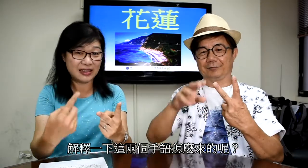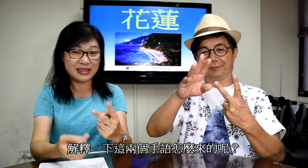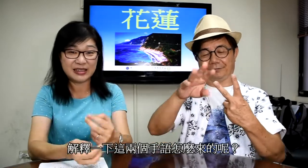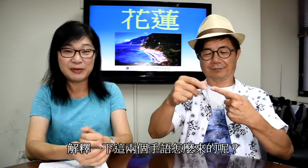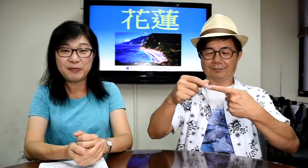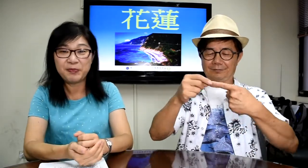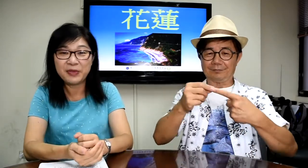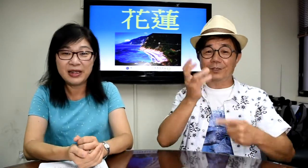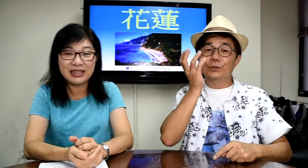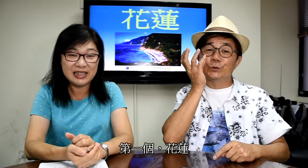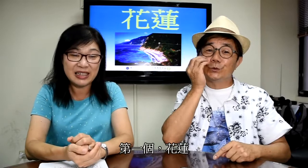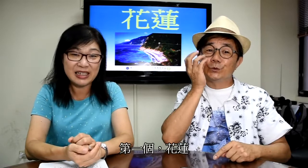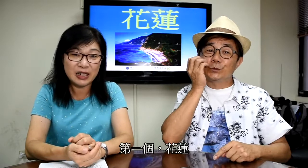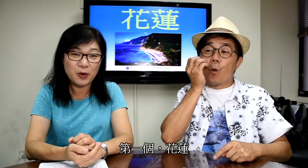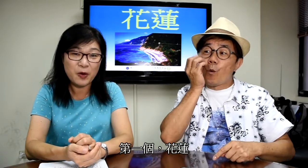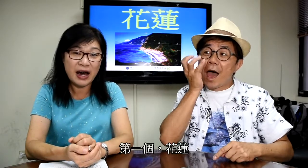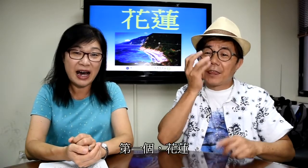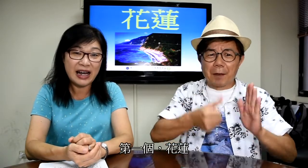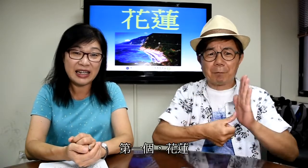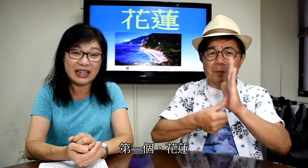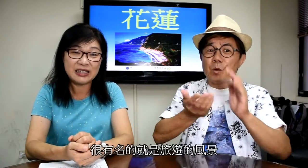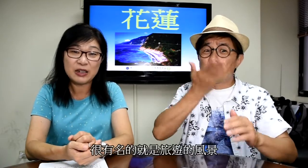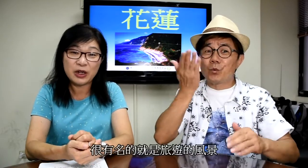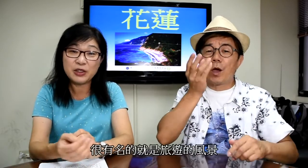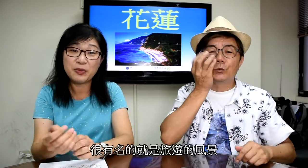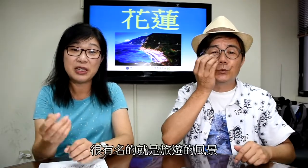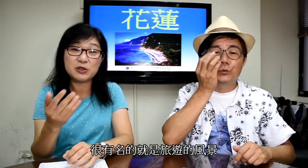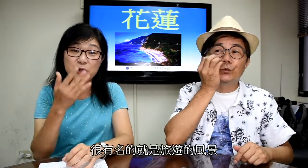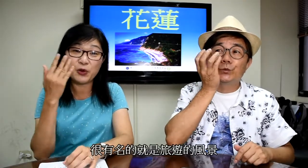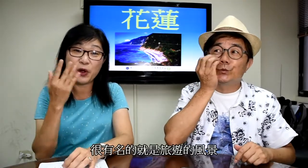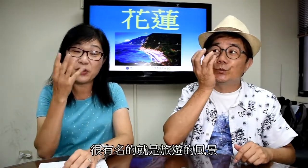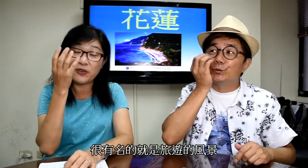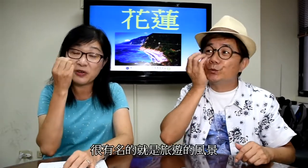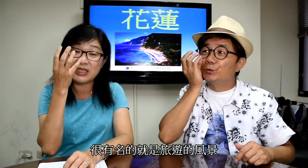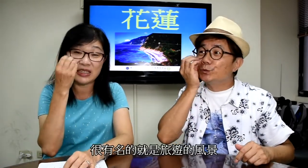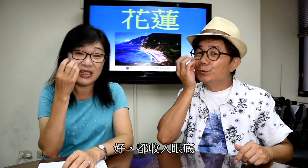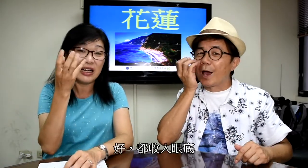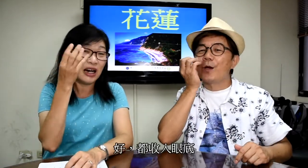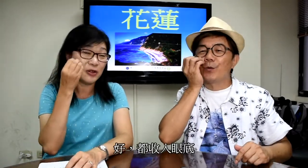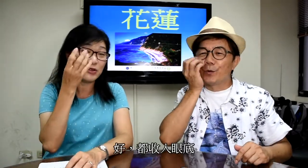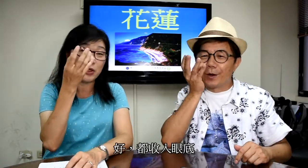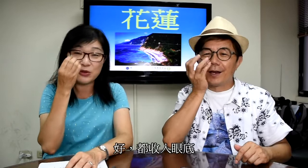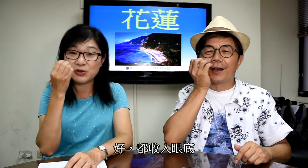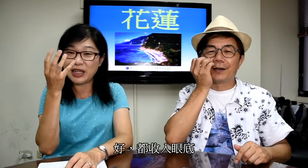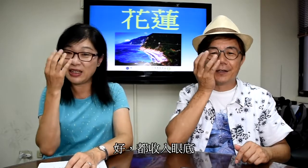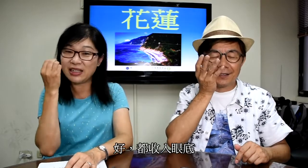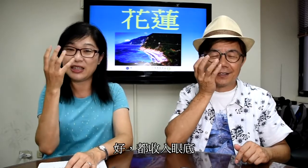呢？第一个花莲很有名的就是旅游的风景，都收入眼底。